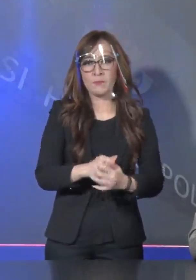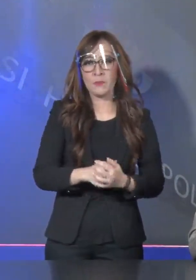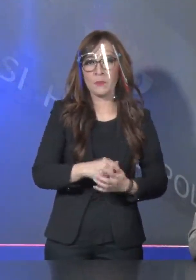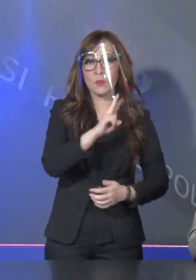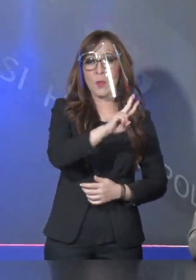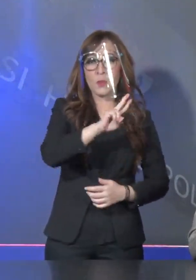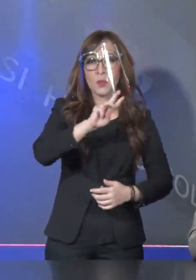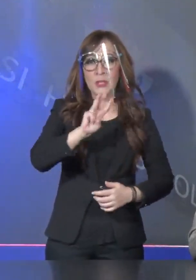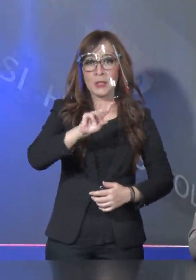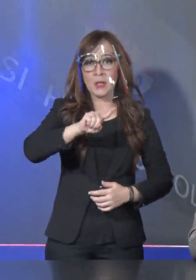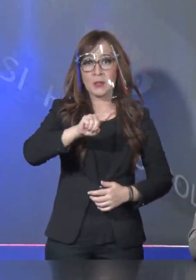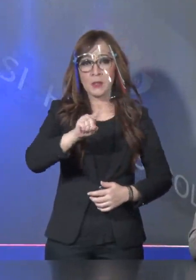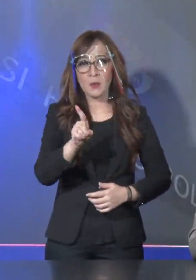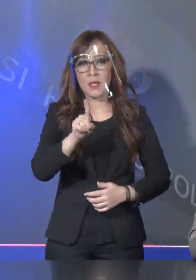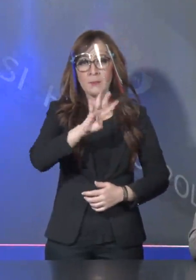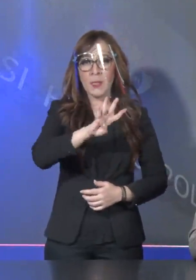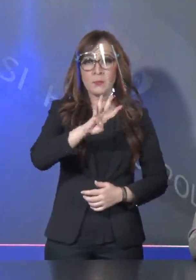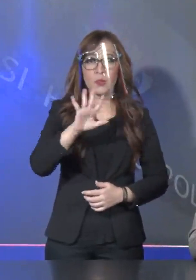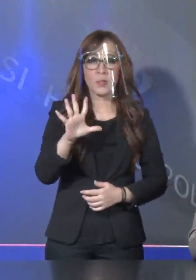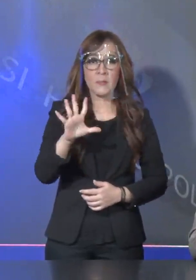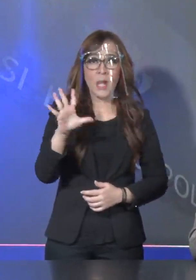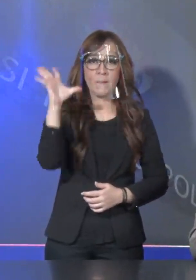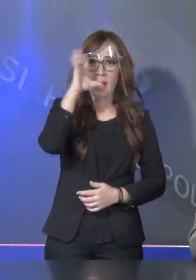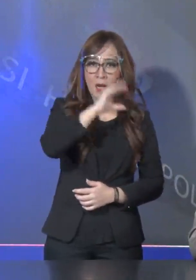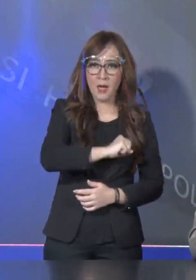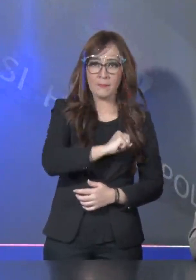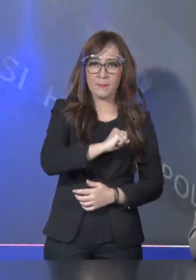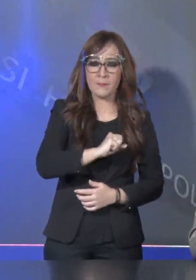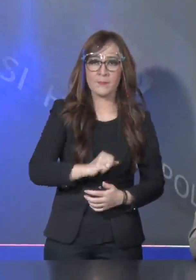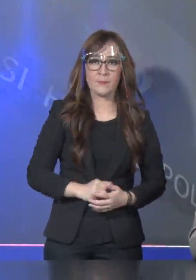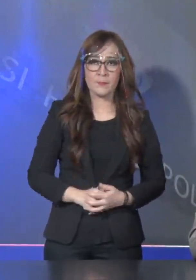23.45 waktu Indonesia Barat.